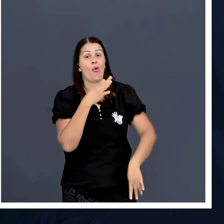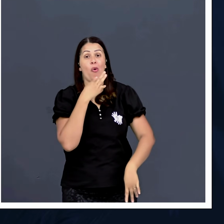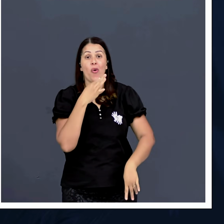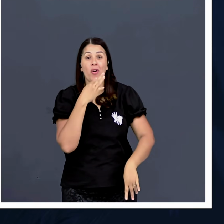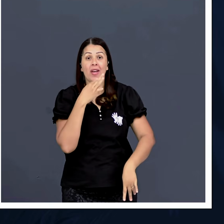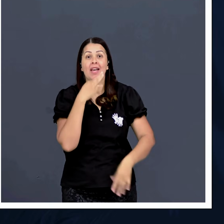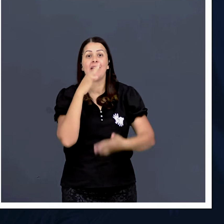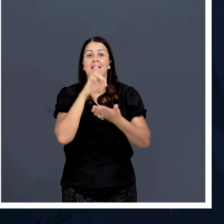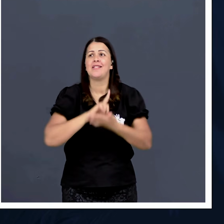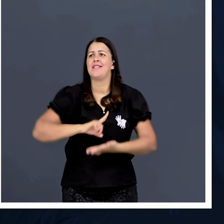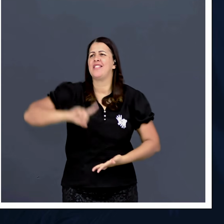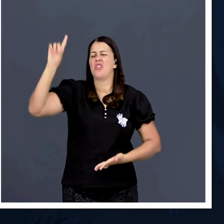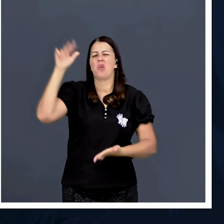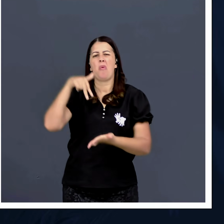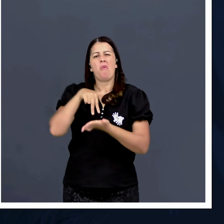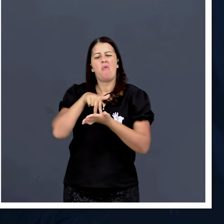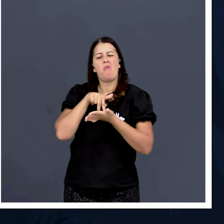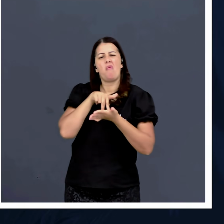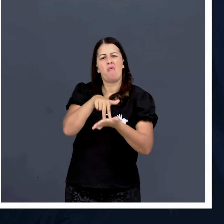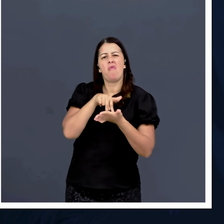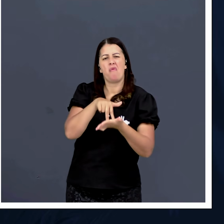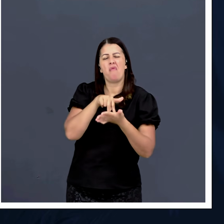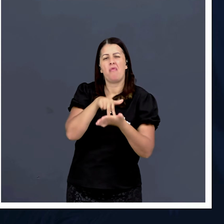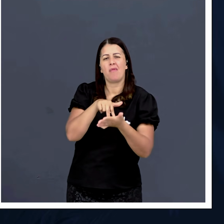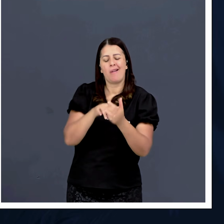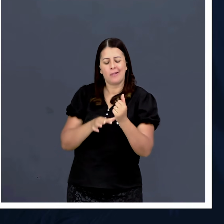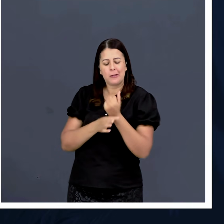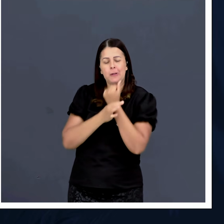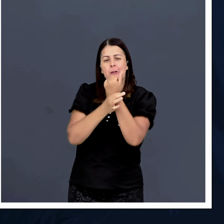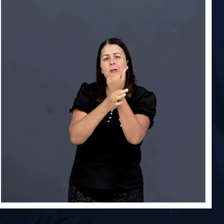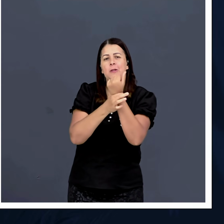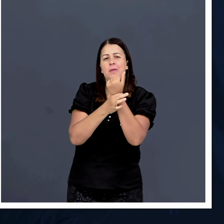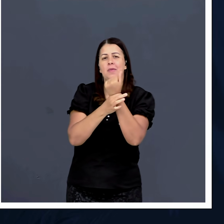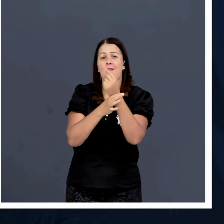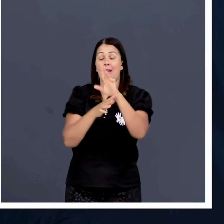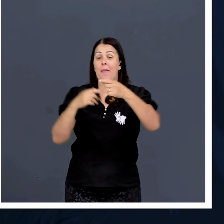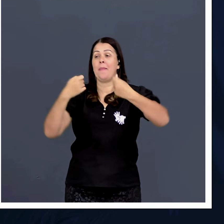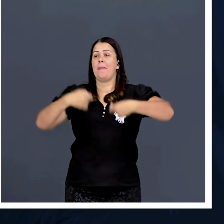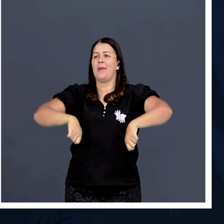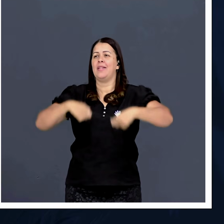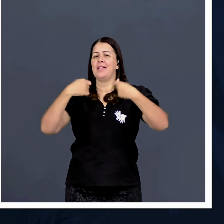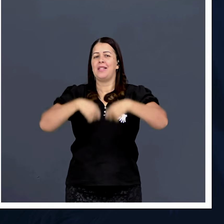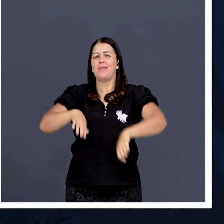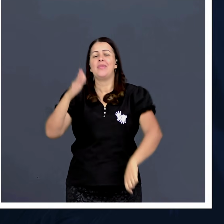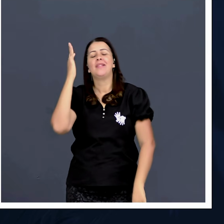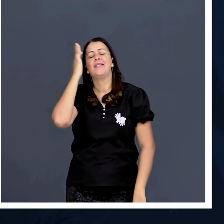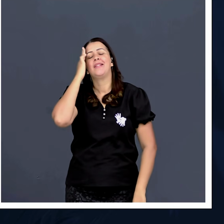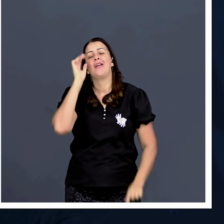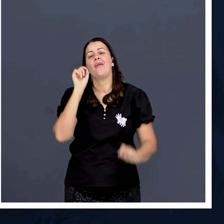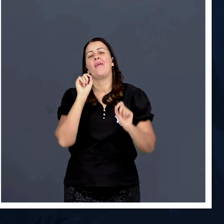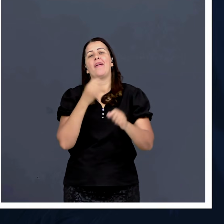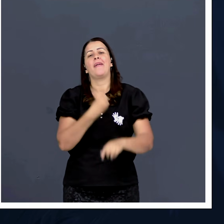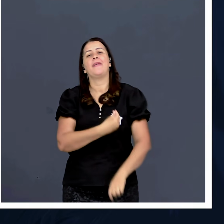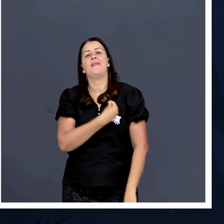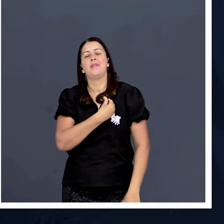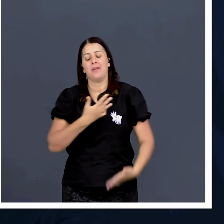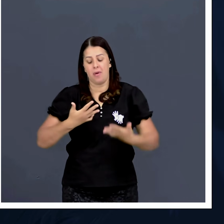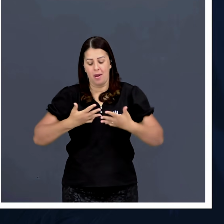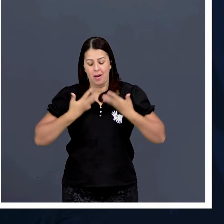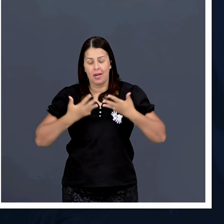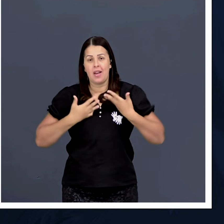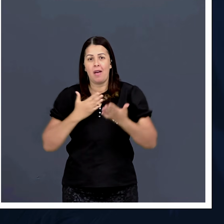Deus resistirá com firmeza. Nós precisamos entender que uma vida com